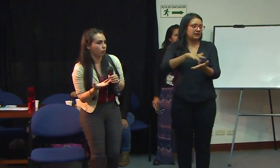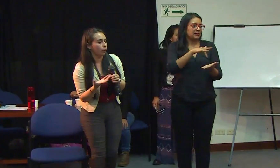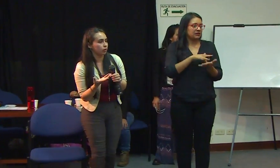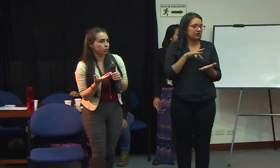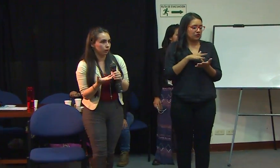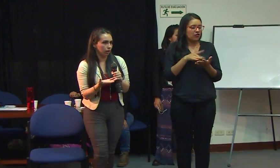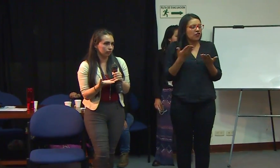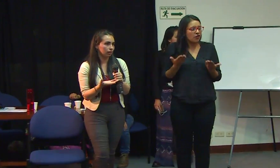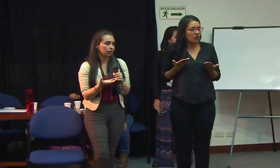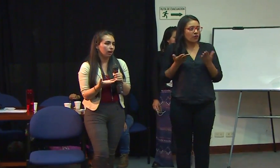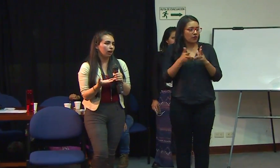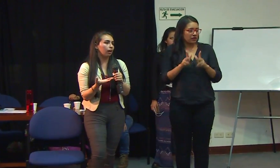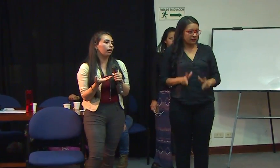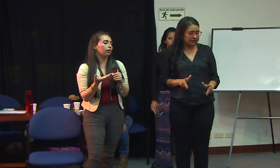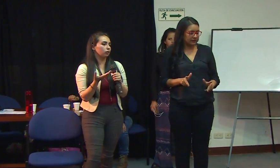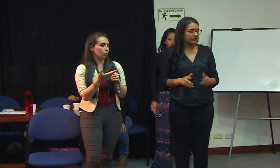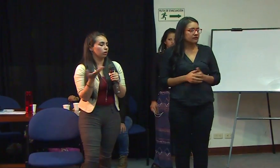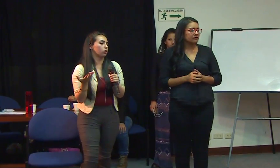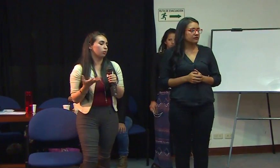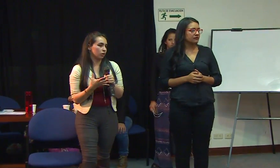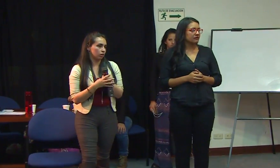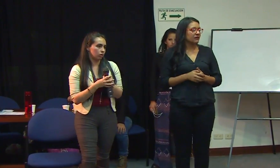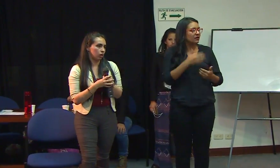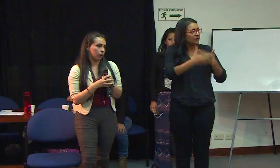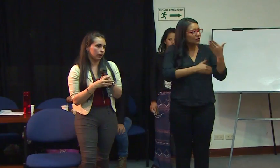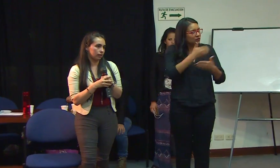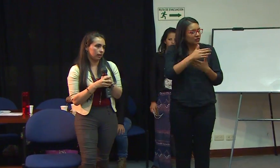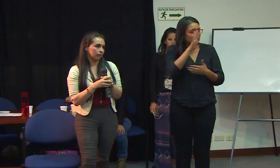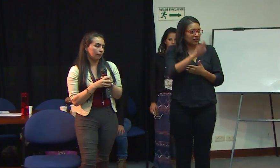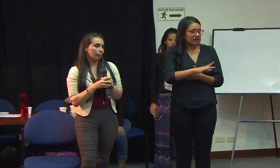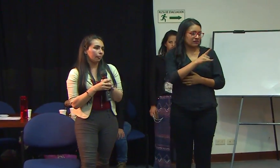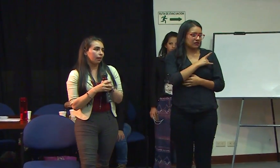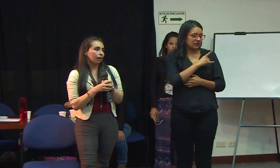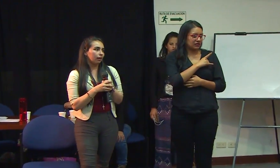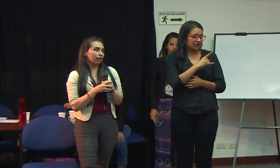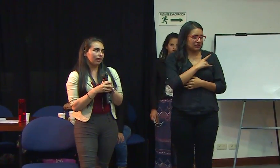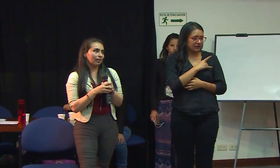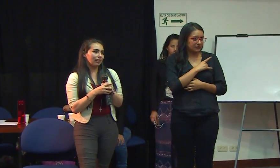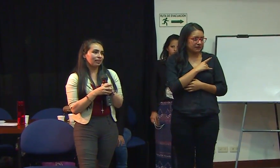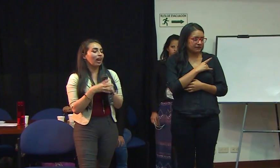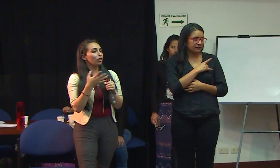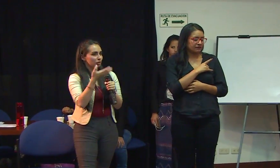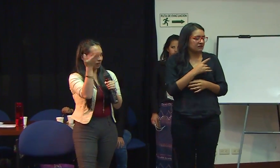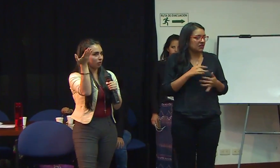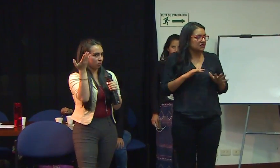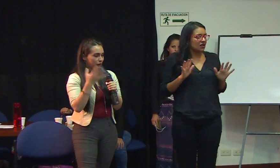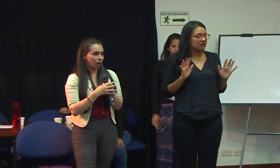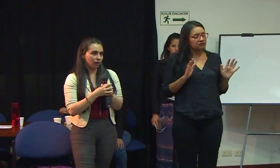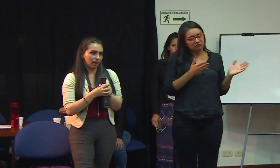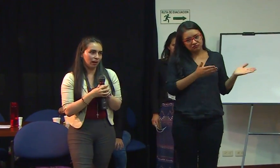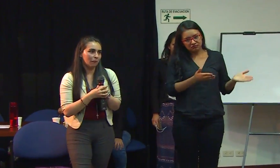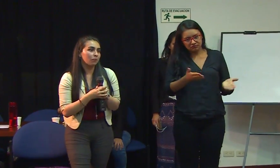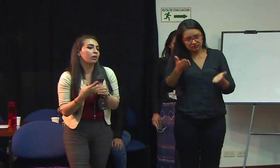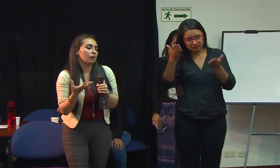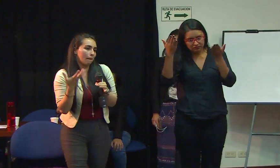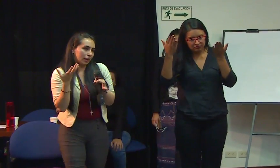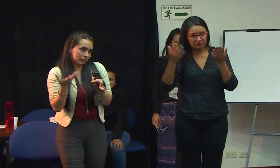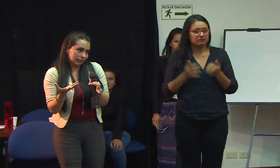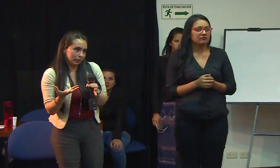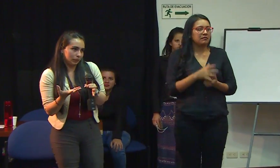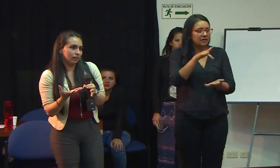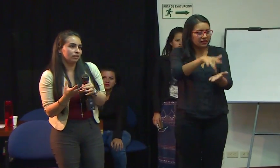de nosotros como estudiantes en todos esos procesos de la universidad. Y ya los invitamos, por favor, a que